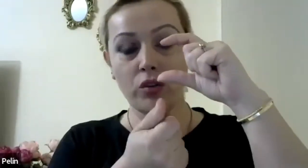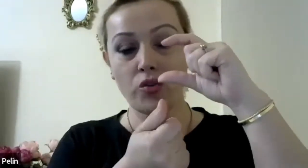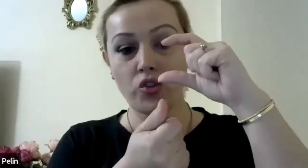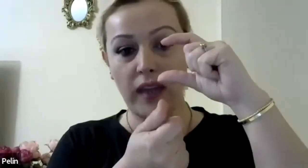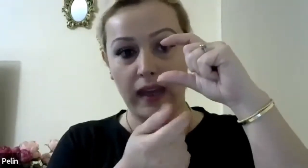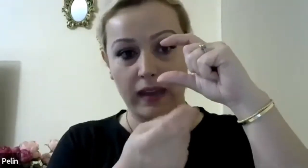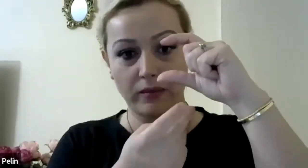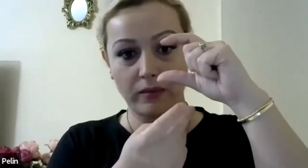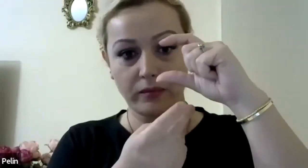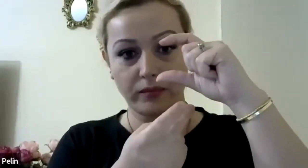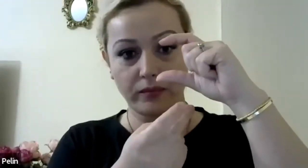şıklatıyoruz. Ç.